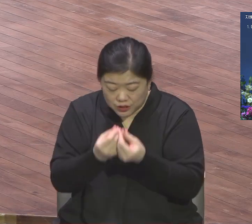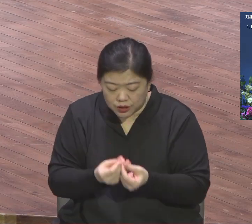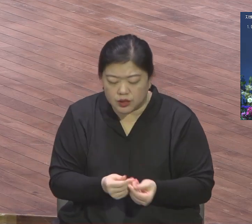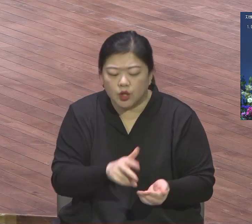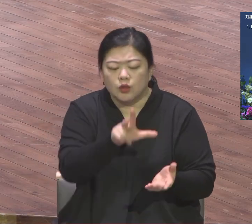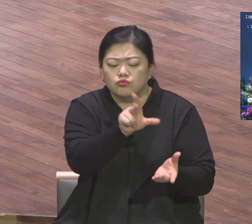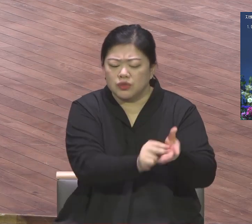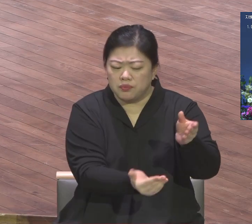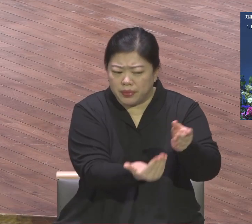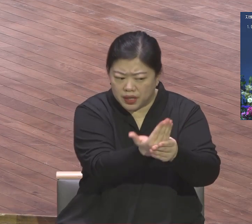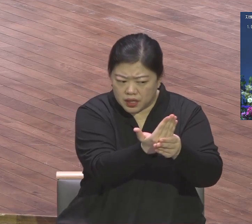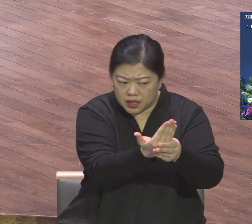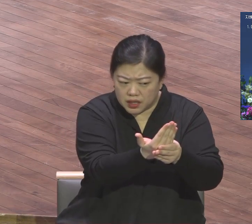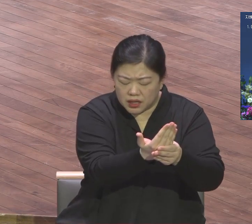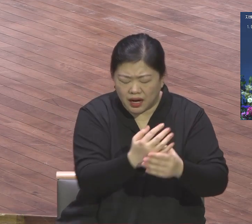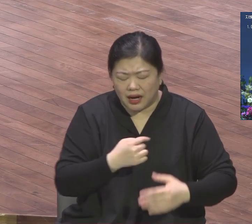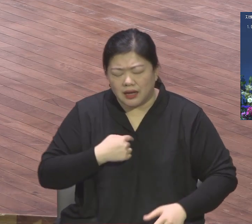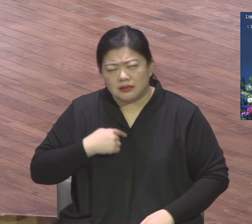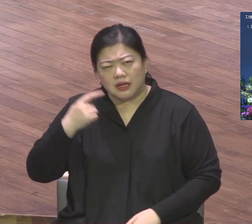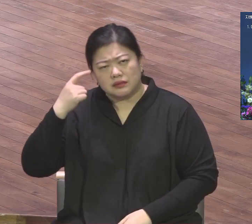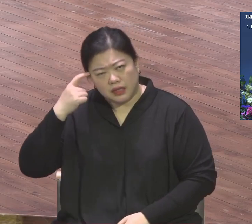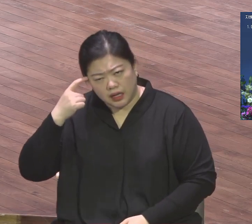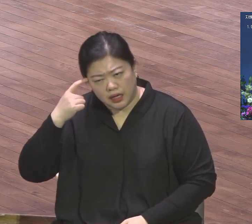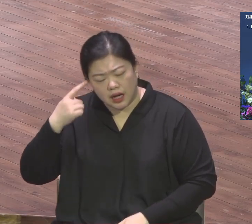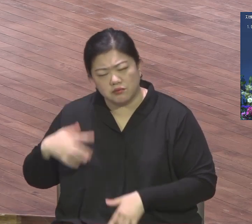예수라면 어떻게 결정했을까?